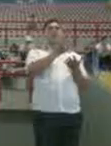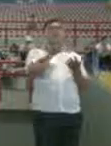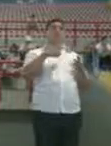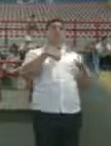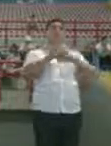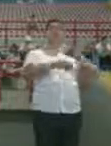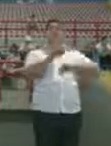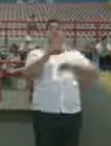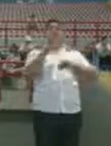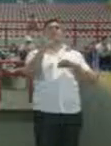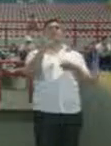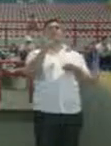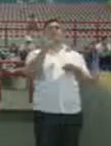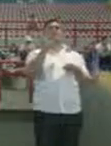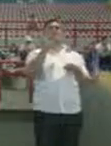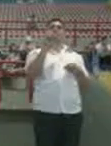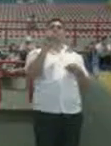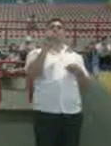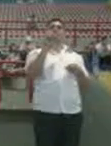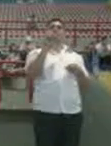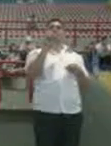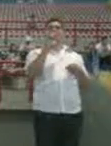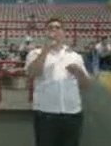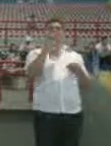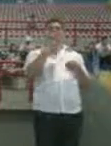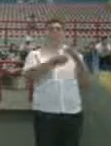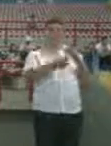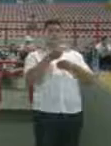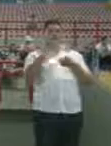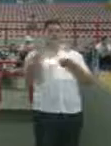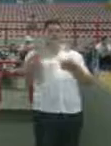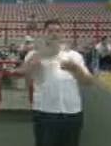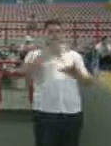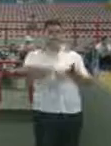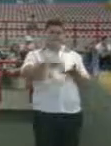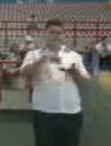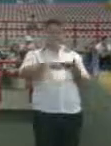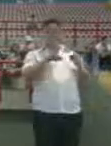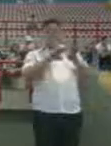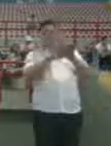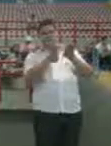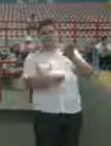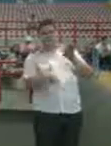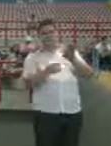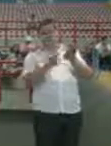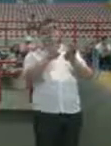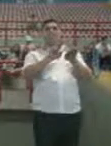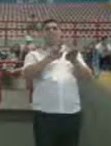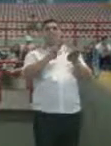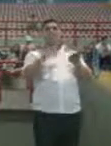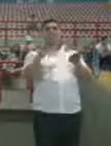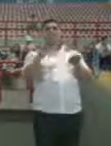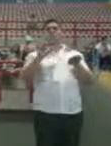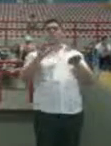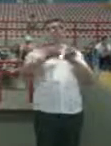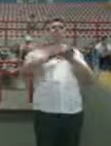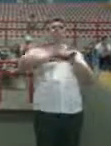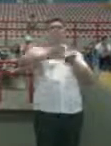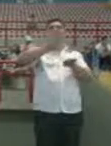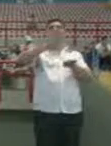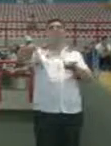da fotossíntese. E você repõe ele de volta quando você retira ele do subsolo. Hoje nós estamos lançando mais carbono na atmosfera